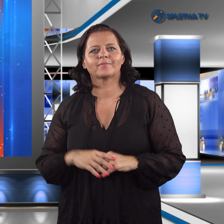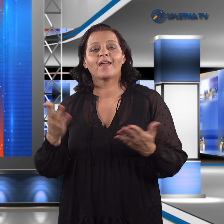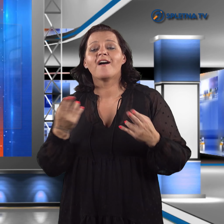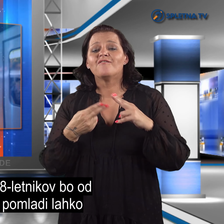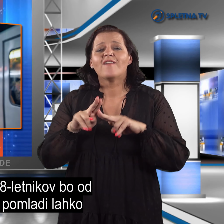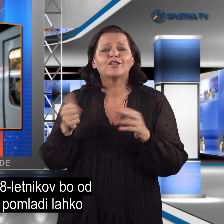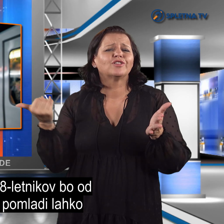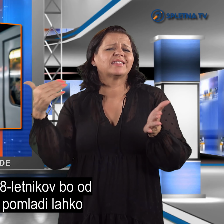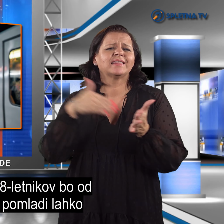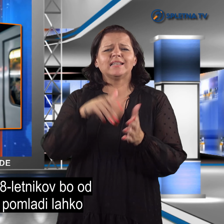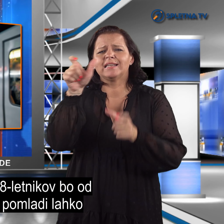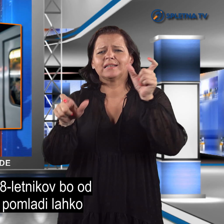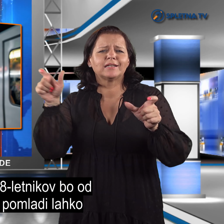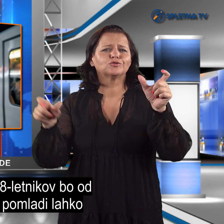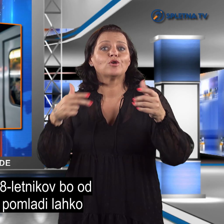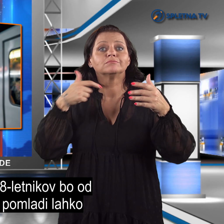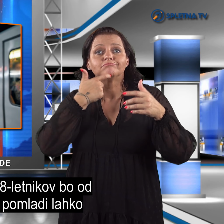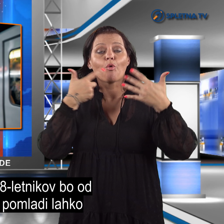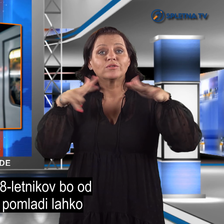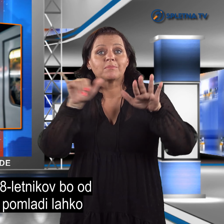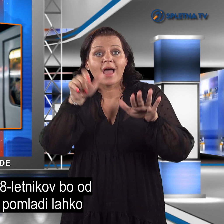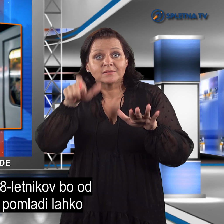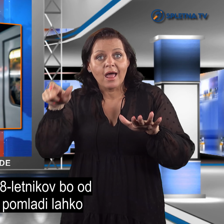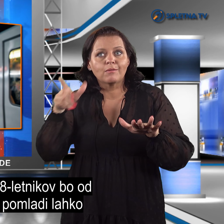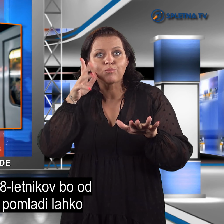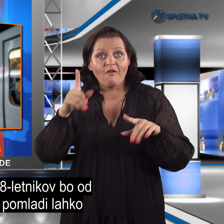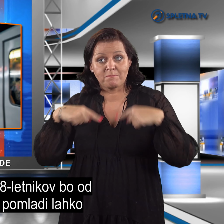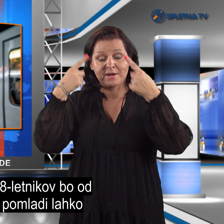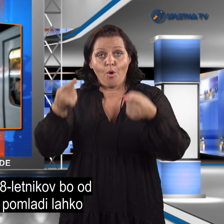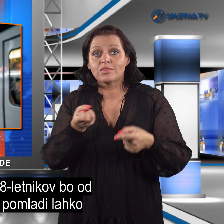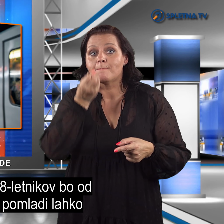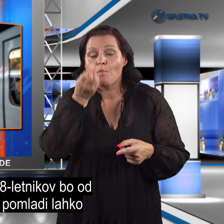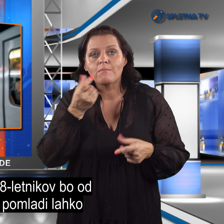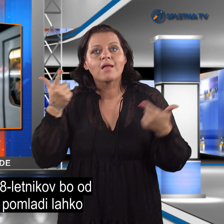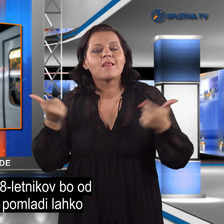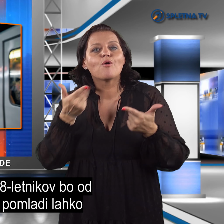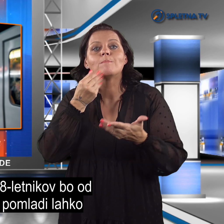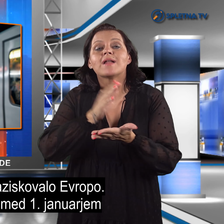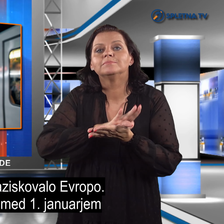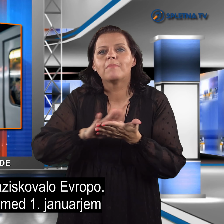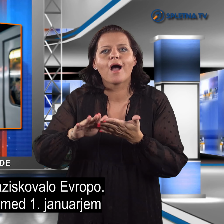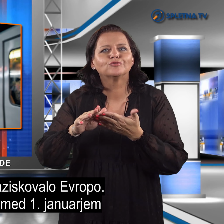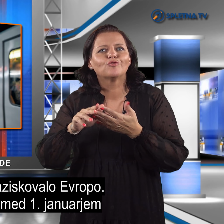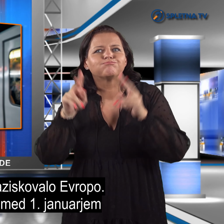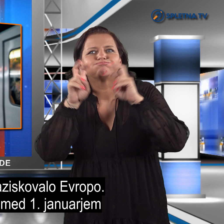Več tisoč 18-letnikov bo od prihodnje pomladi lahko brezplačno raziskovalo Evropo.